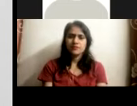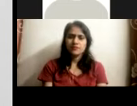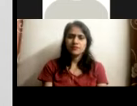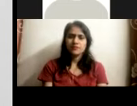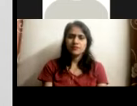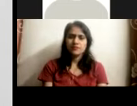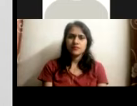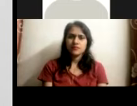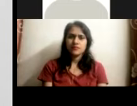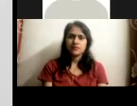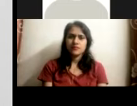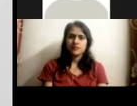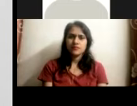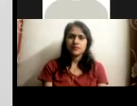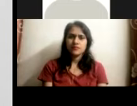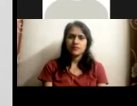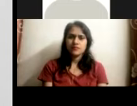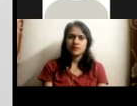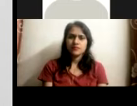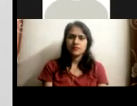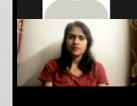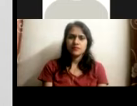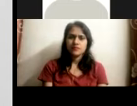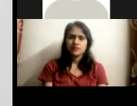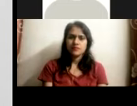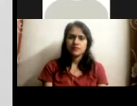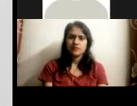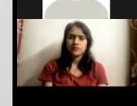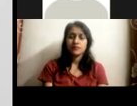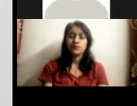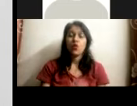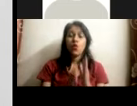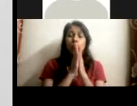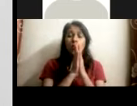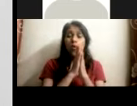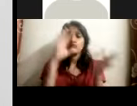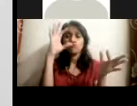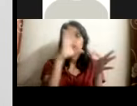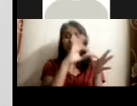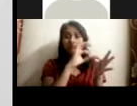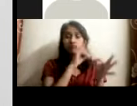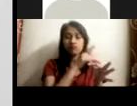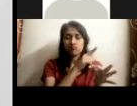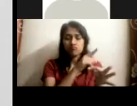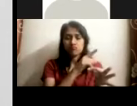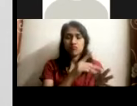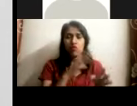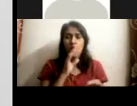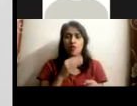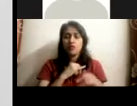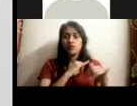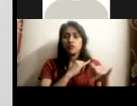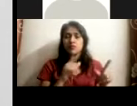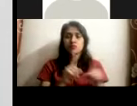what do you say, treated as a holy sacred entity. ठीक है, तो ये फर्क है. तो